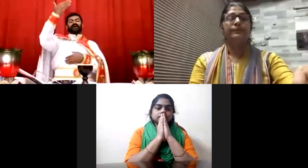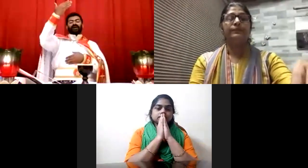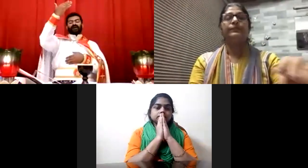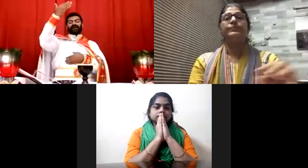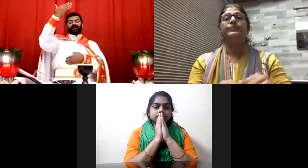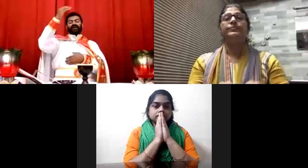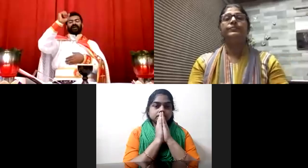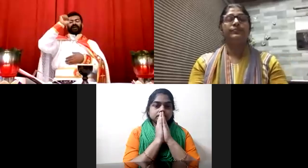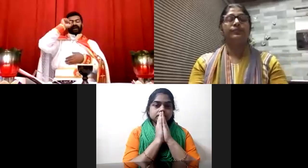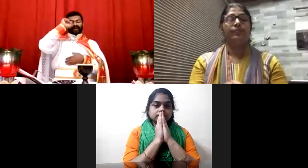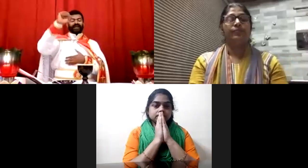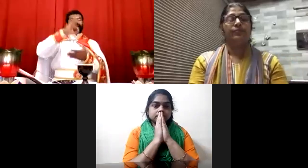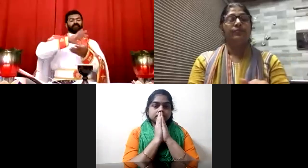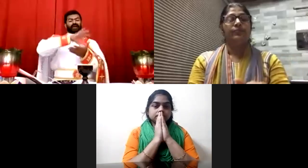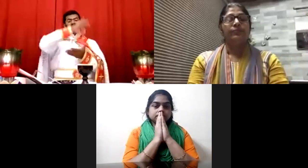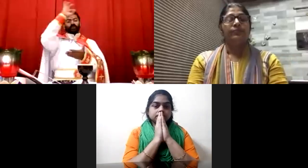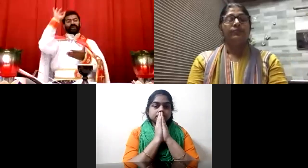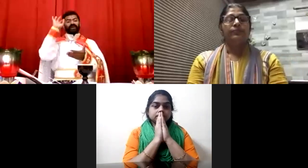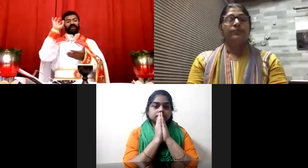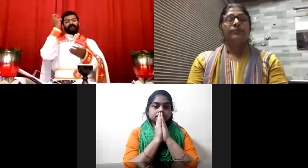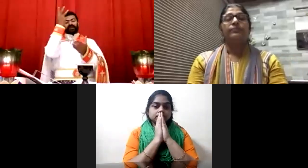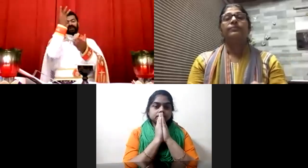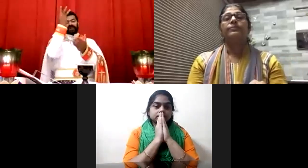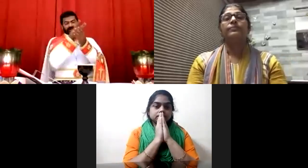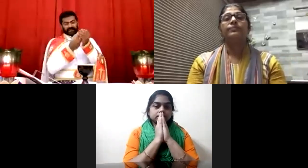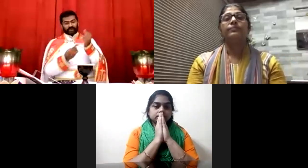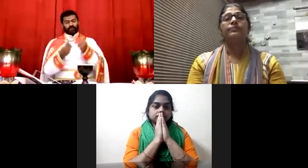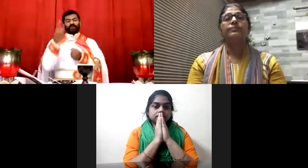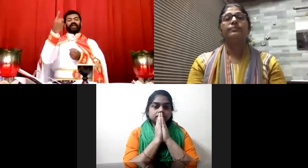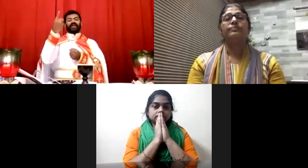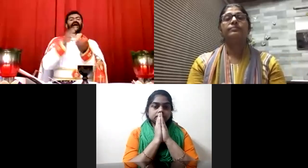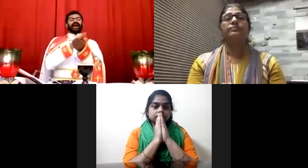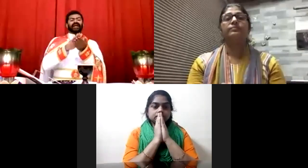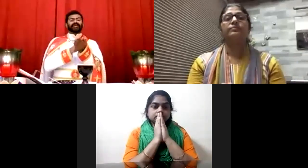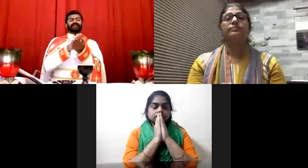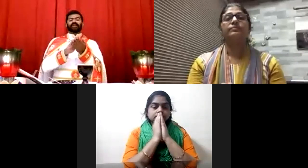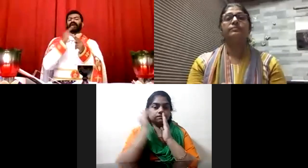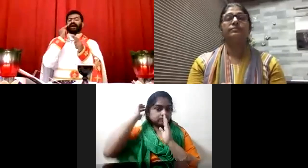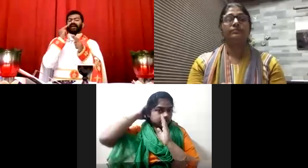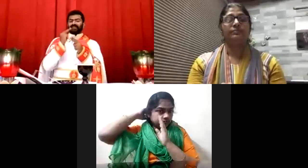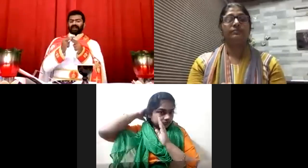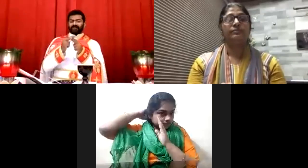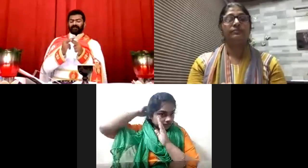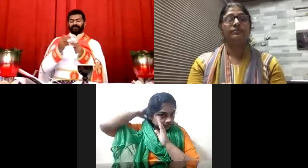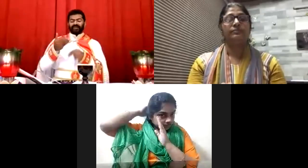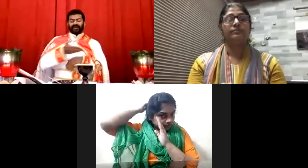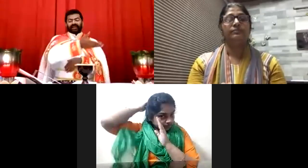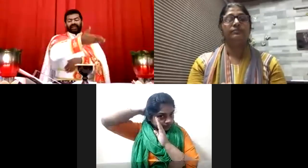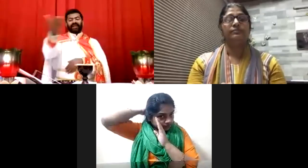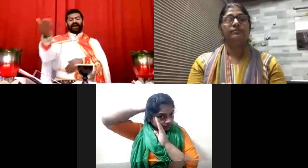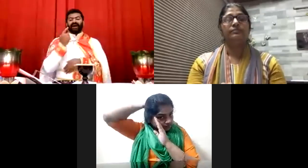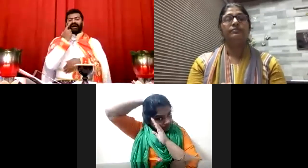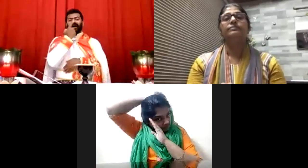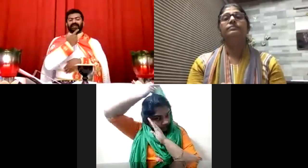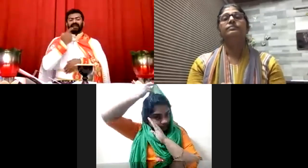സർവേശ്വര, അങ്ങയുടെ മഹത്വമേറിയ ത്രിത്വത്തിന്റെ ആരാധ്യമായ നാമം